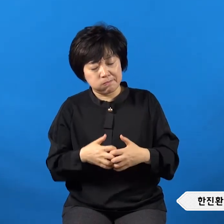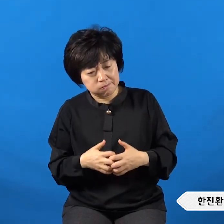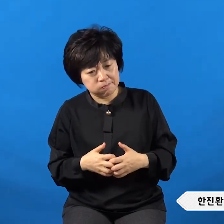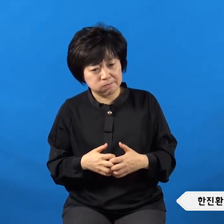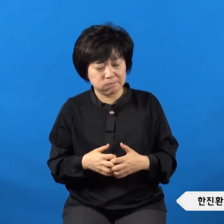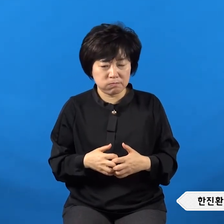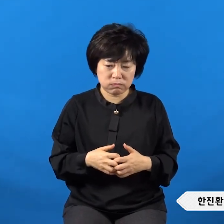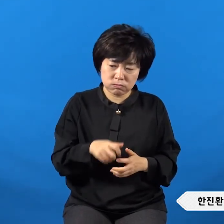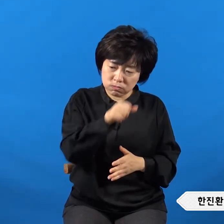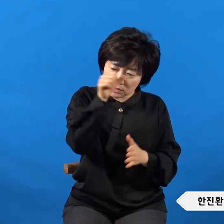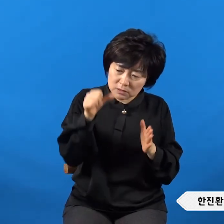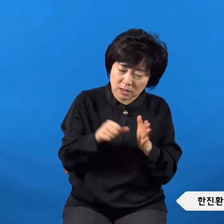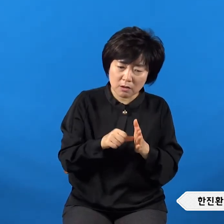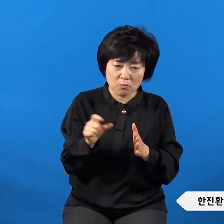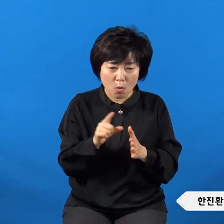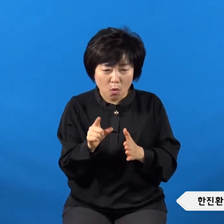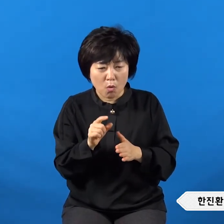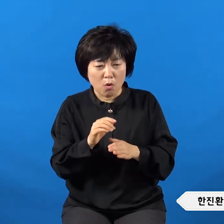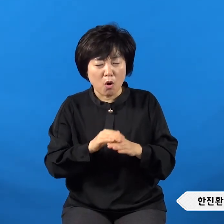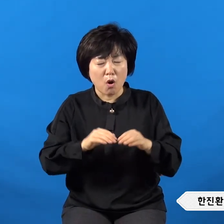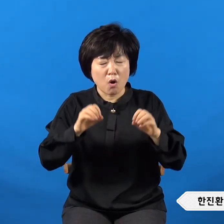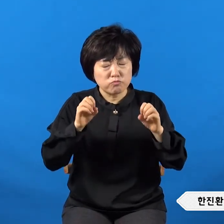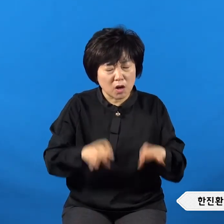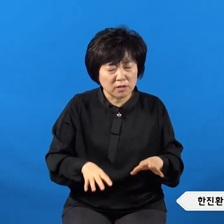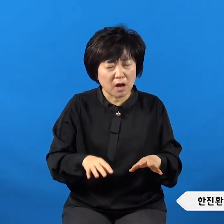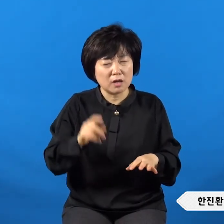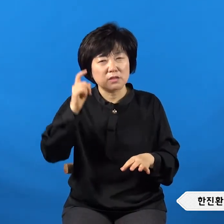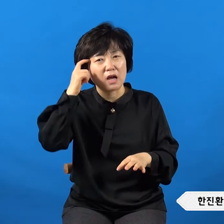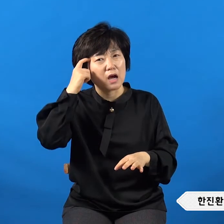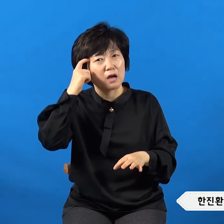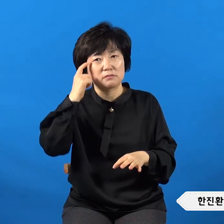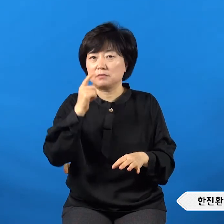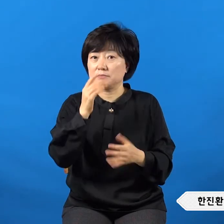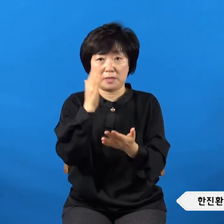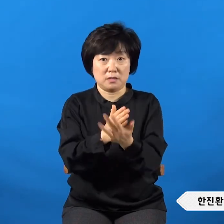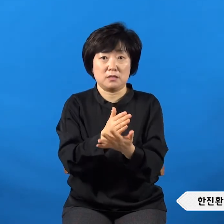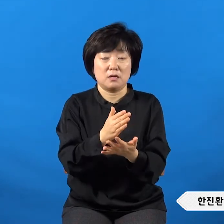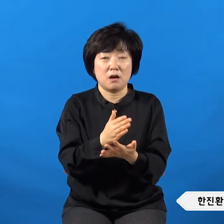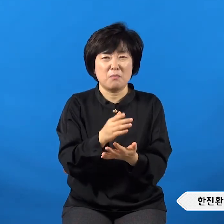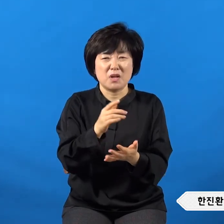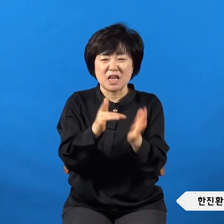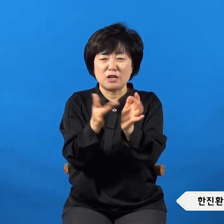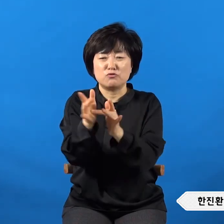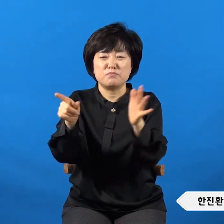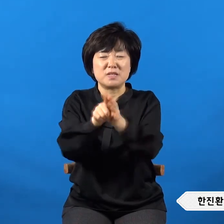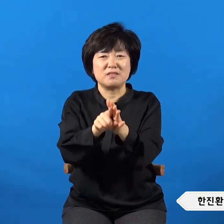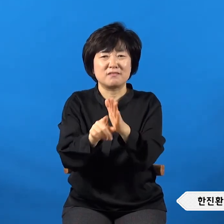우물쭈물하면서 진짜 인생 참 허무하네요. 그러면 예수 제대로 믿는 사람이 아닙니다.